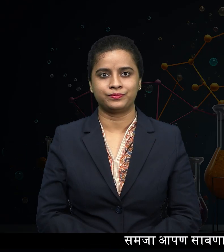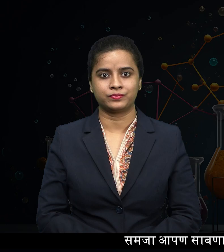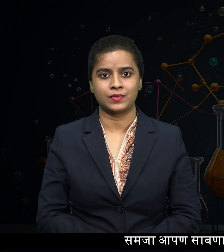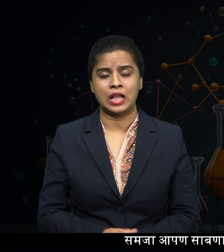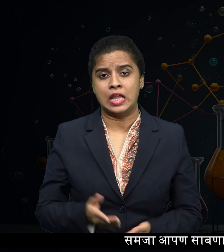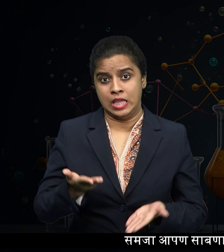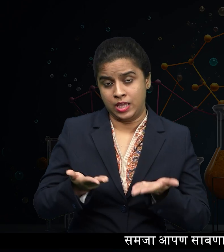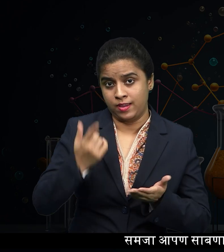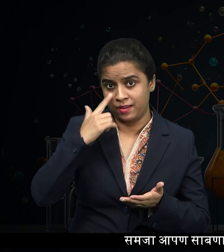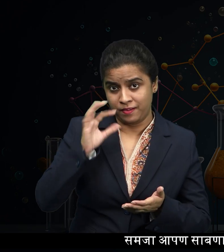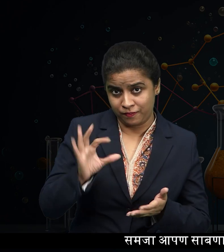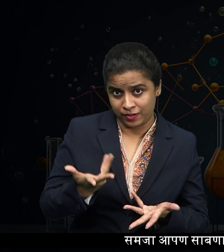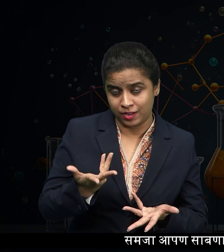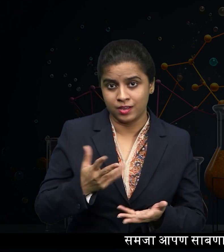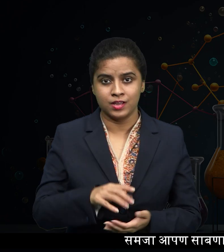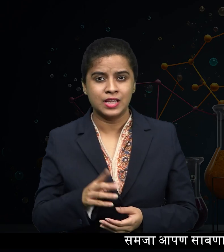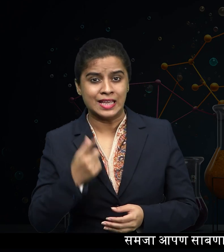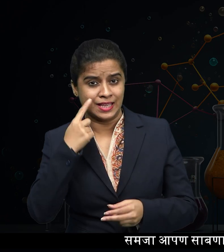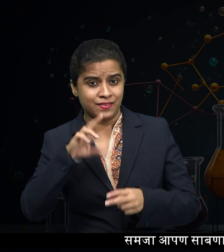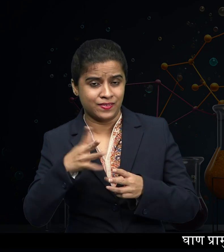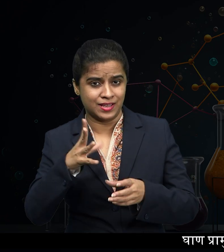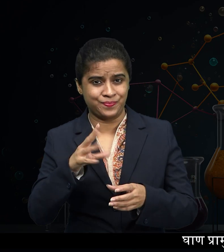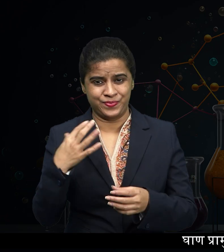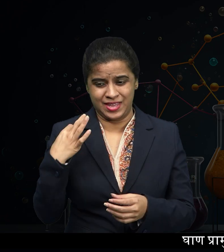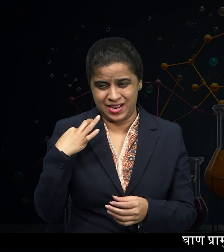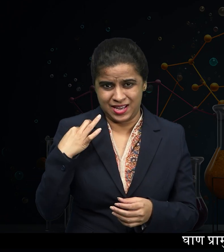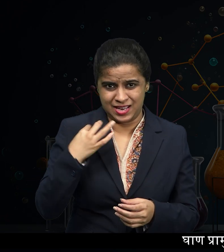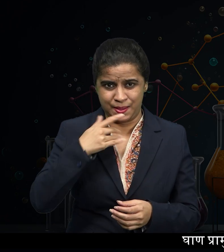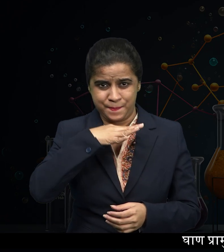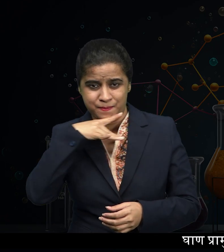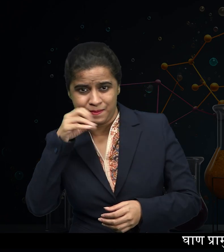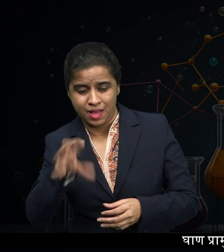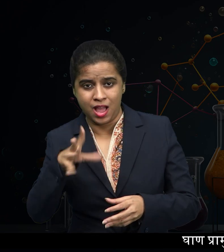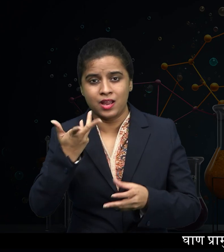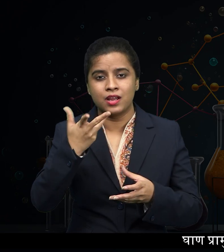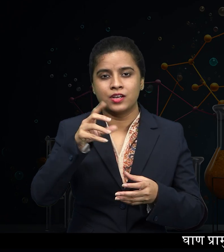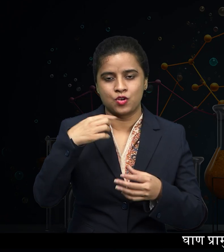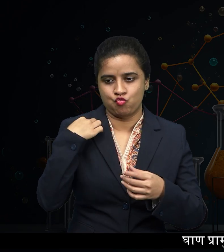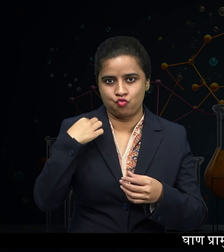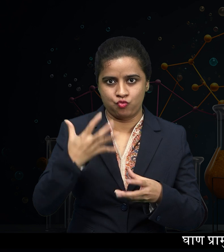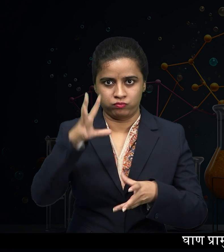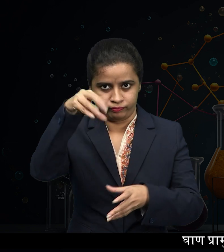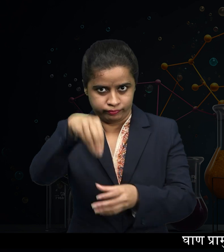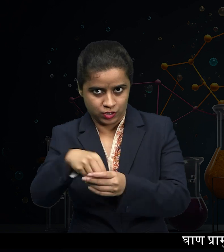समजा आपण साबणाच्या द्रावणात गलिच्छ कापड टाकतो. घाण प्रामुख्याने स्निग्ध पदार्थ आहे.